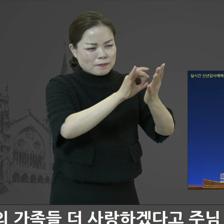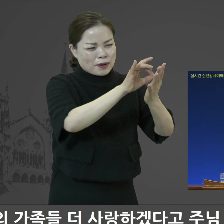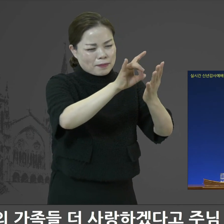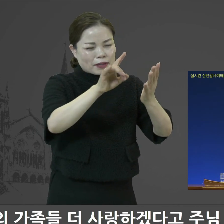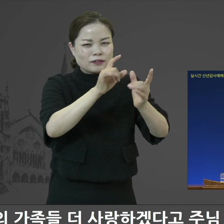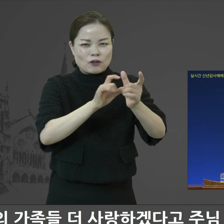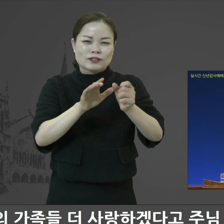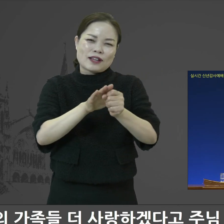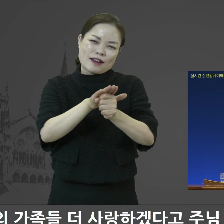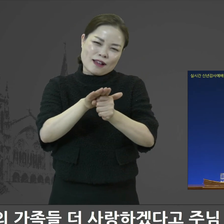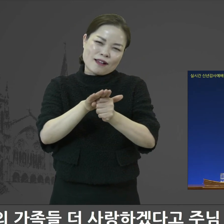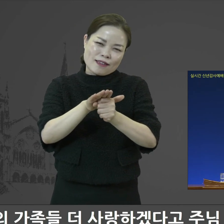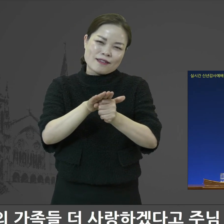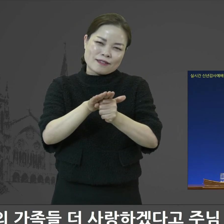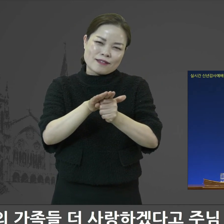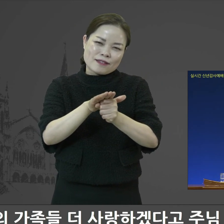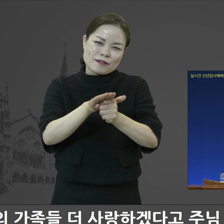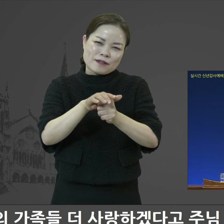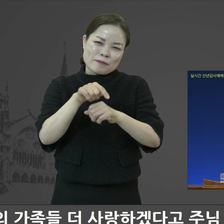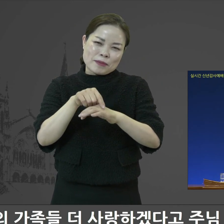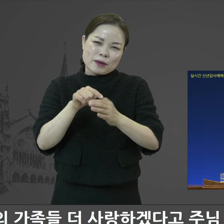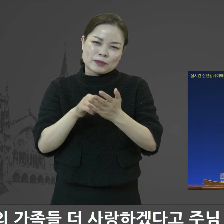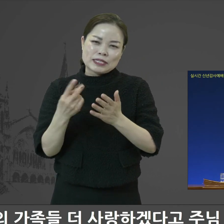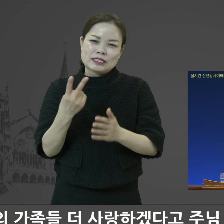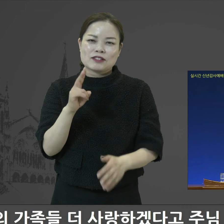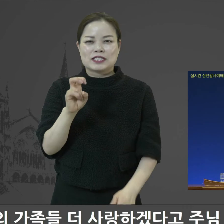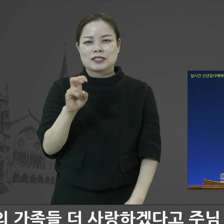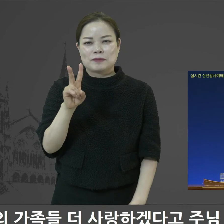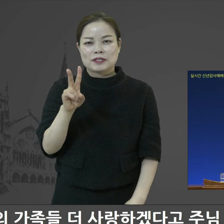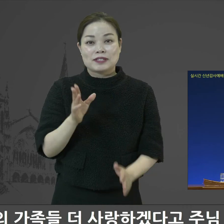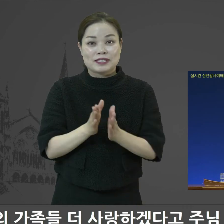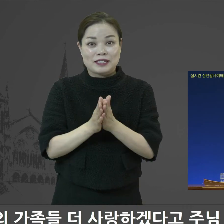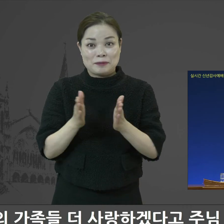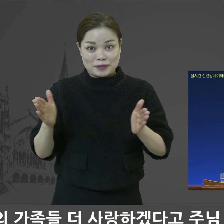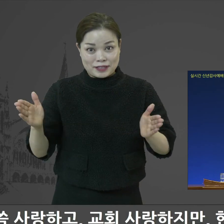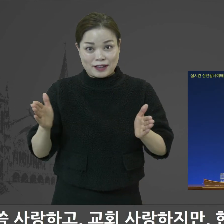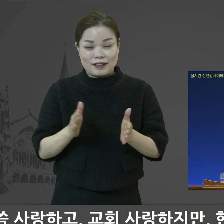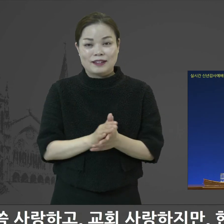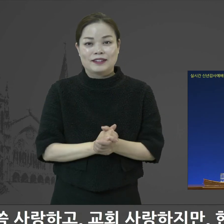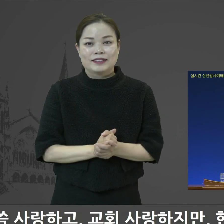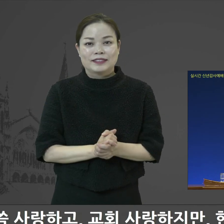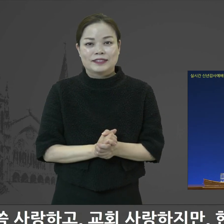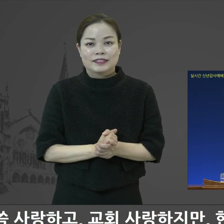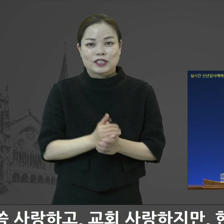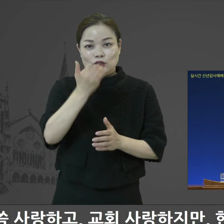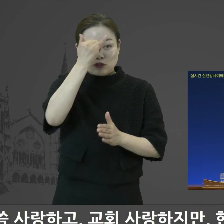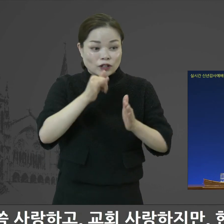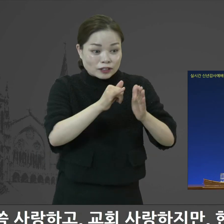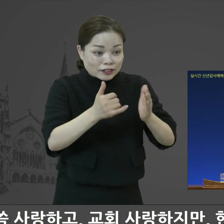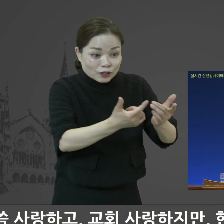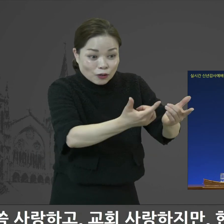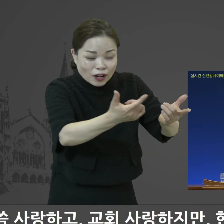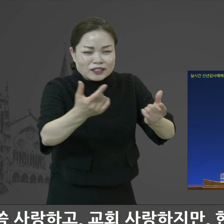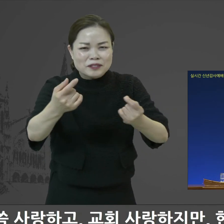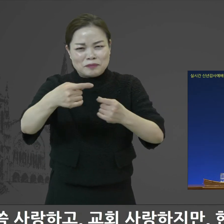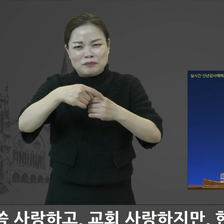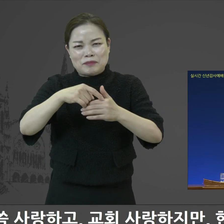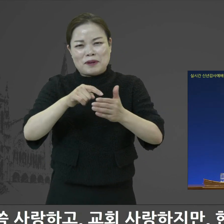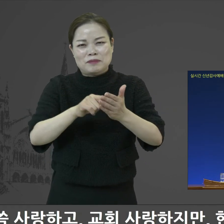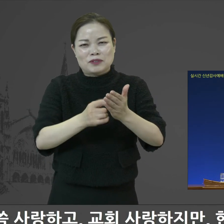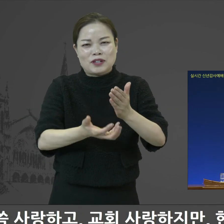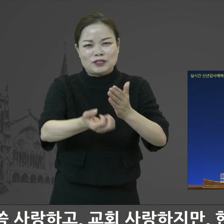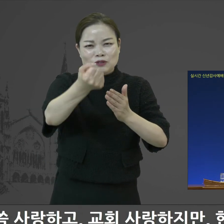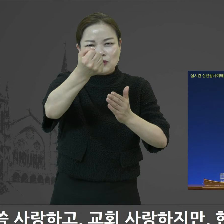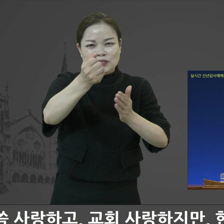더 많이 사랑해 보리라, 이런 마음으로 2022년을 시작합니다. 충영의 가족도 다 같은 마음으로 시작했으면